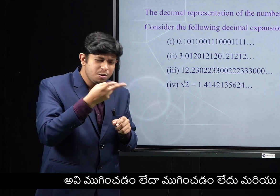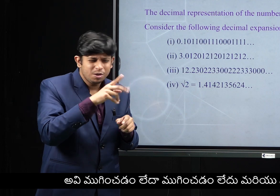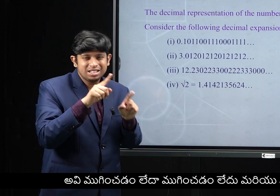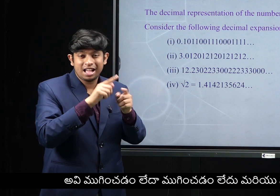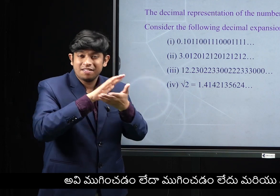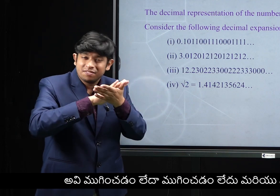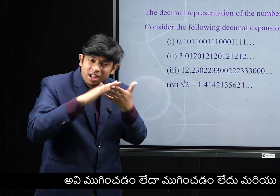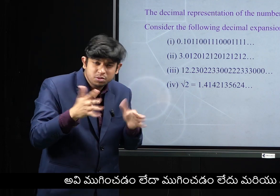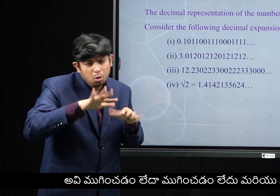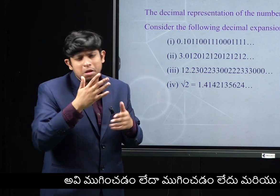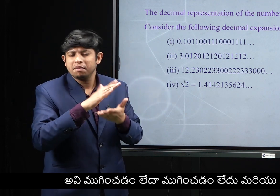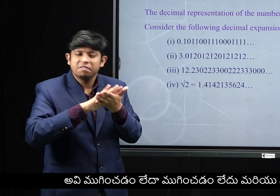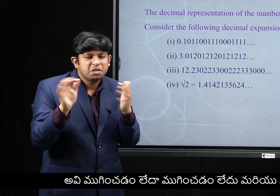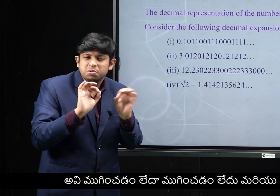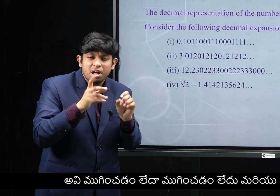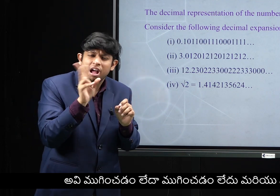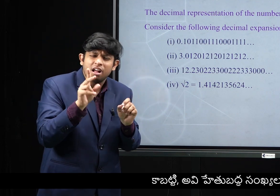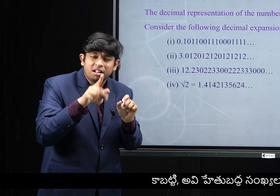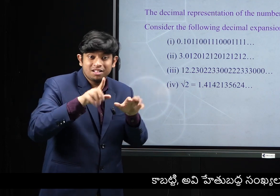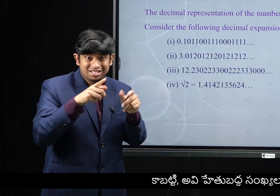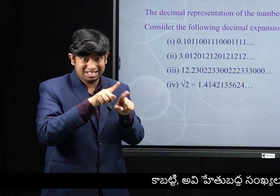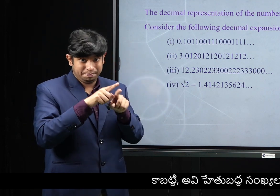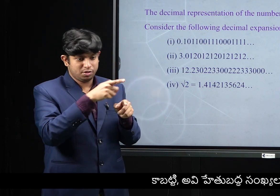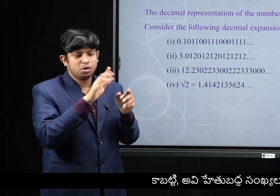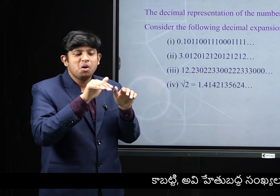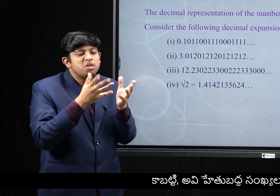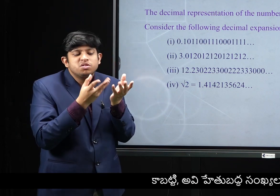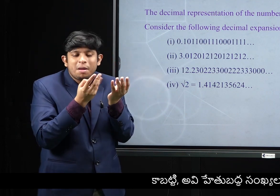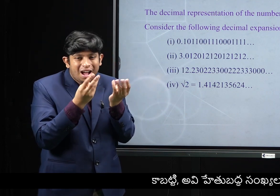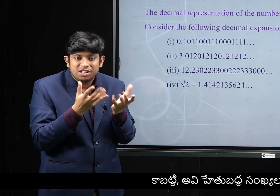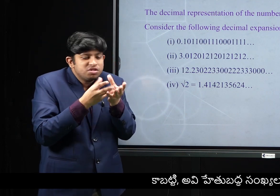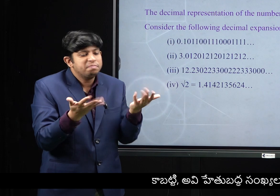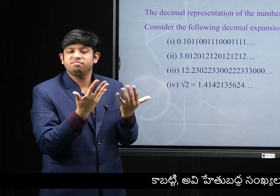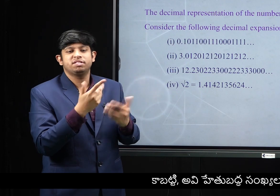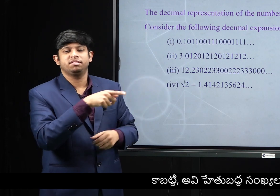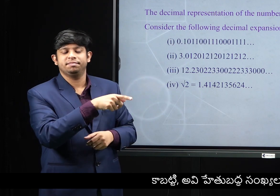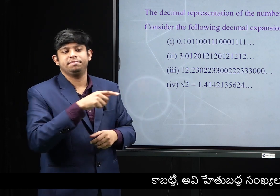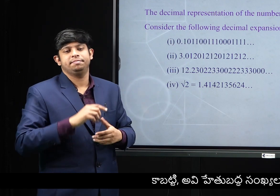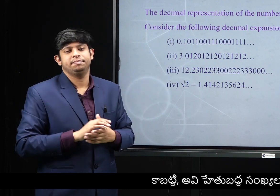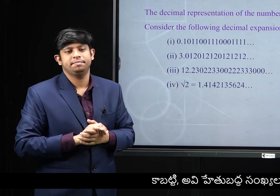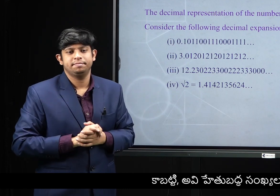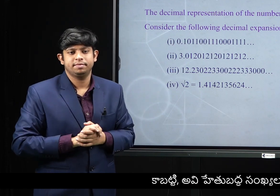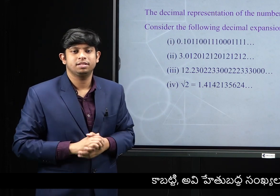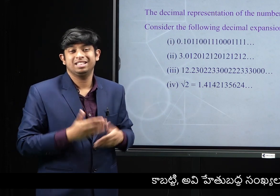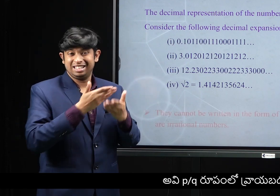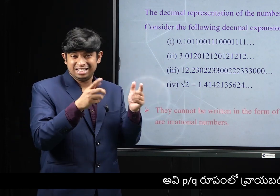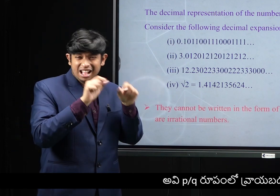లేదు మరియు పునరావృతం కావటం లేదు. కాబట్టి అవి హేతుబద్ధ సంఖ్యలు కావు. అవి